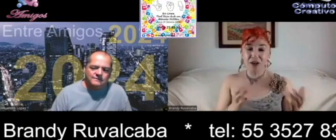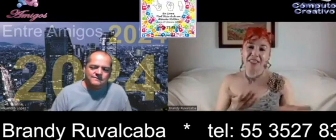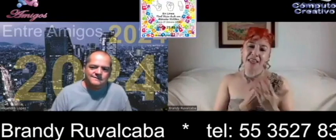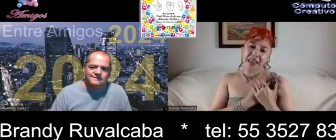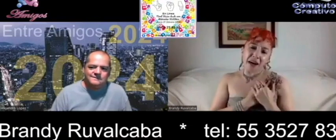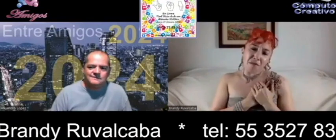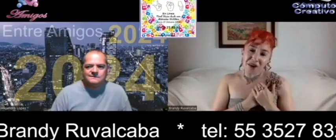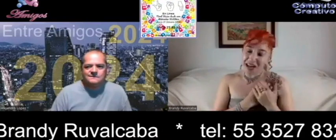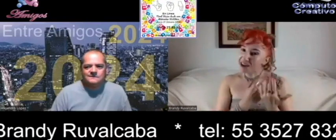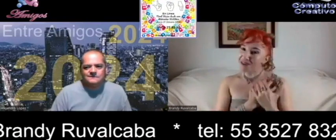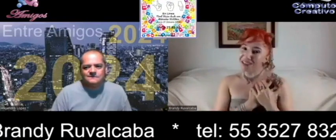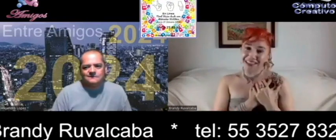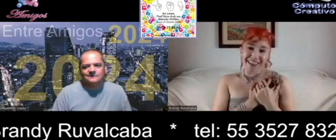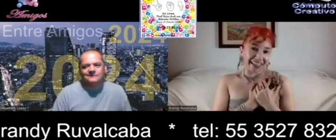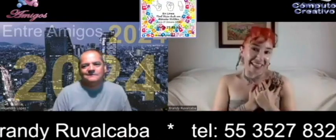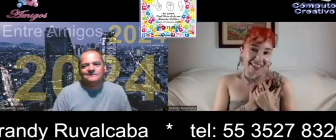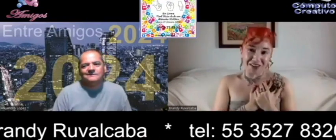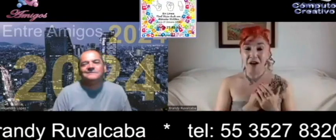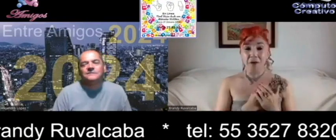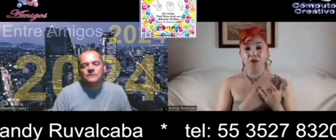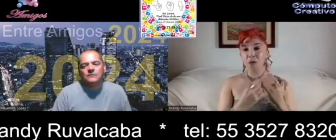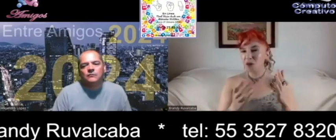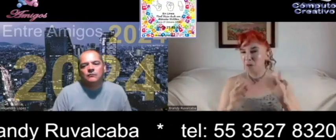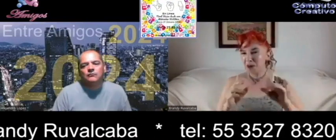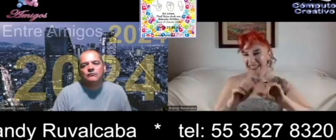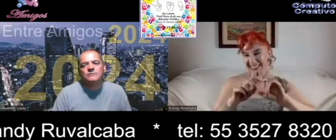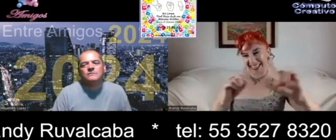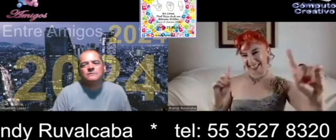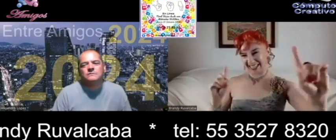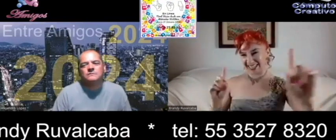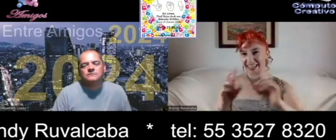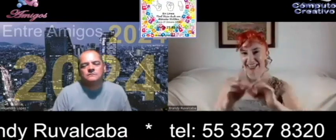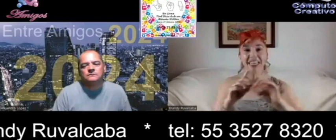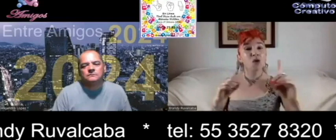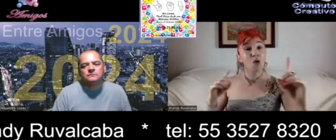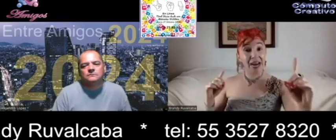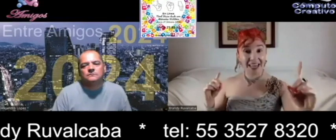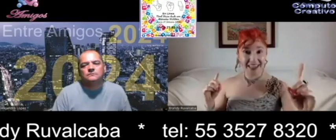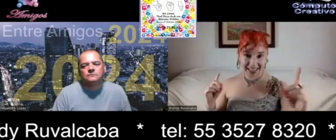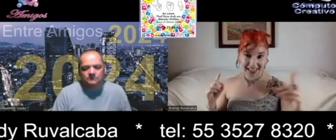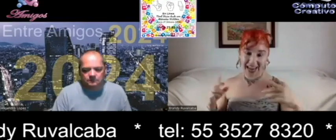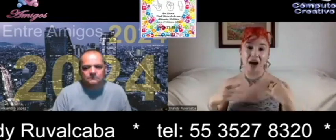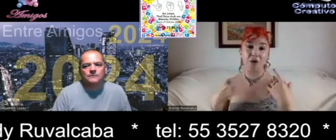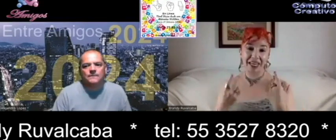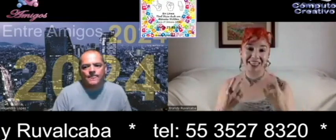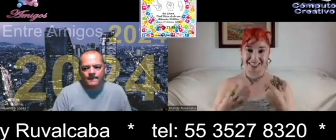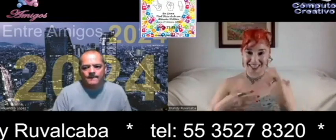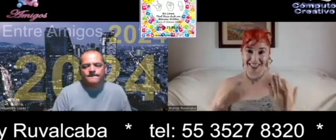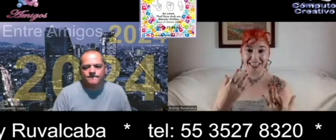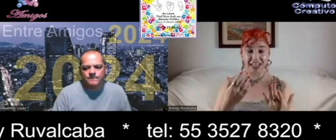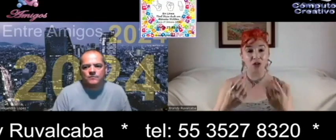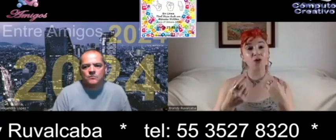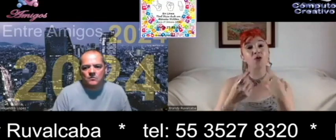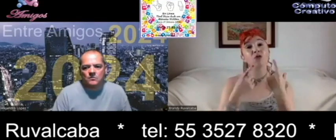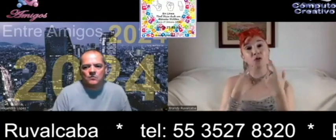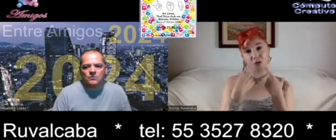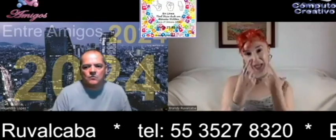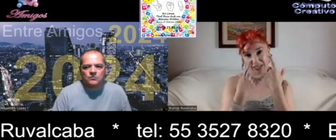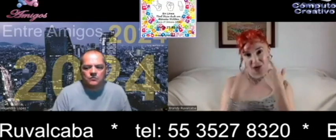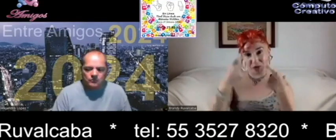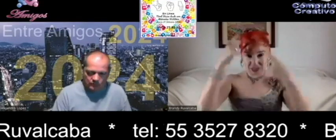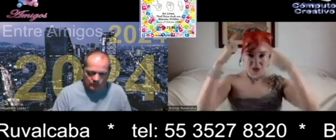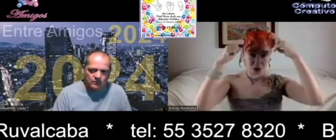la seña de amor, ay, pues es así, ¿no? No puedes ser incoherente a la hora que estás señando con